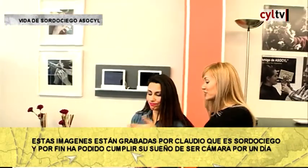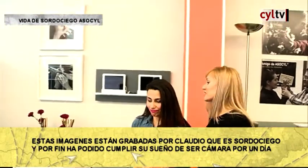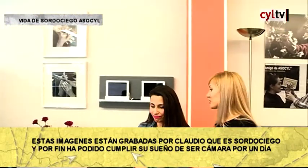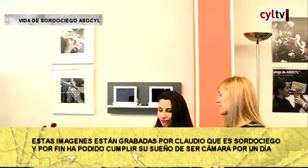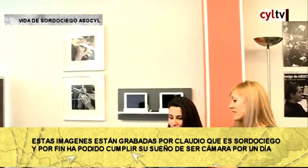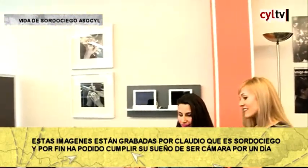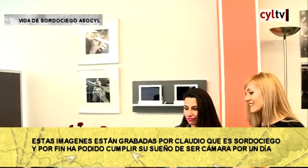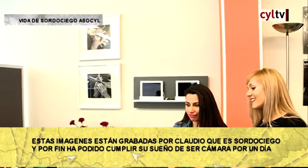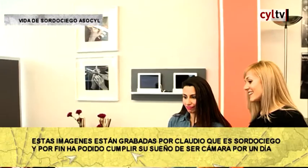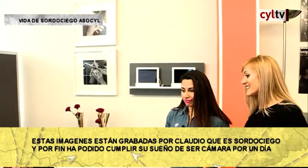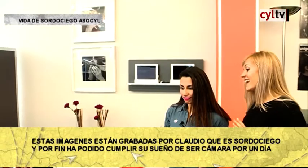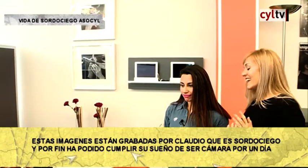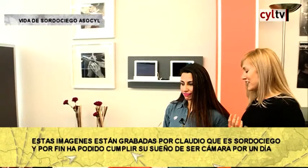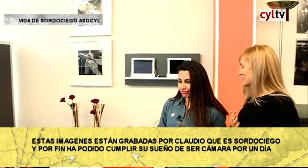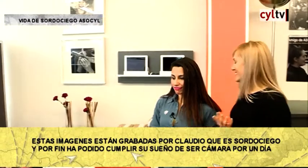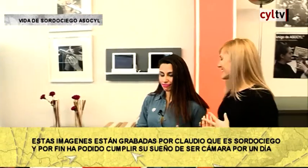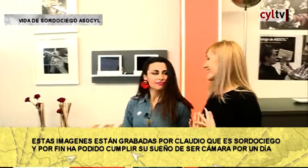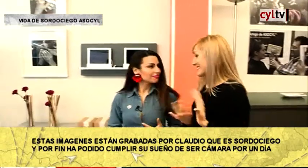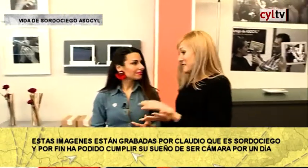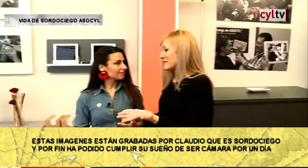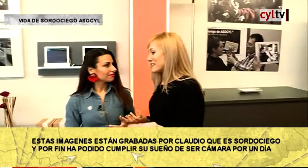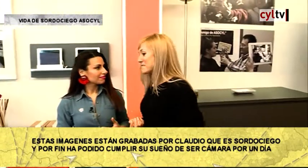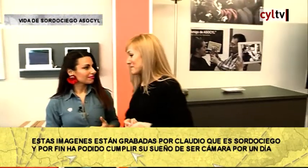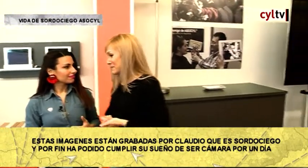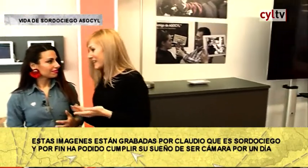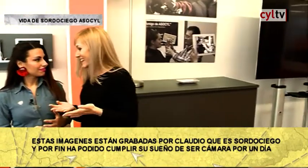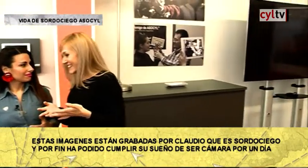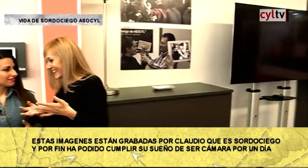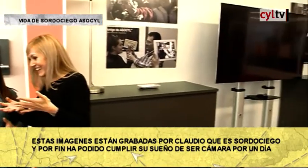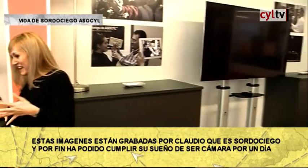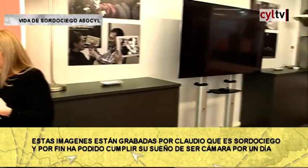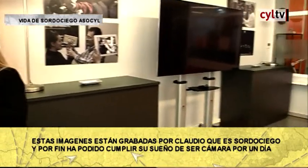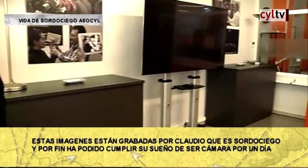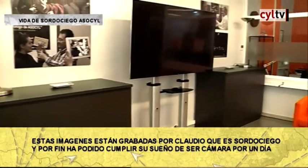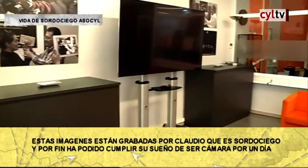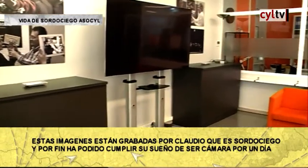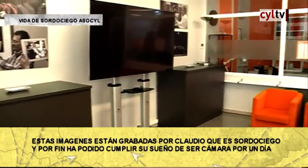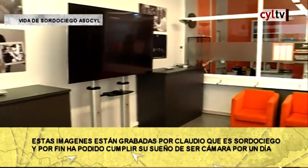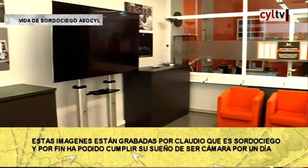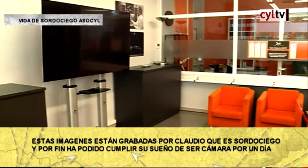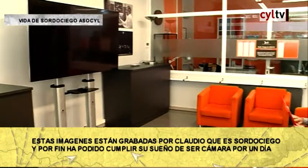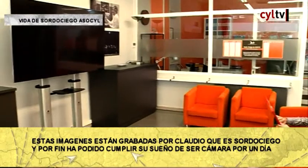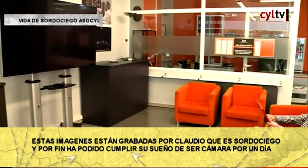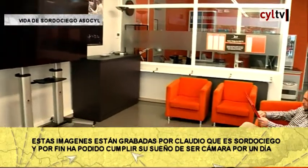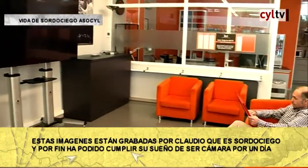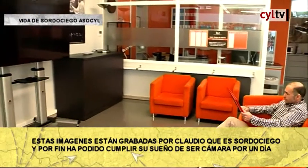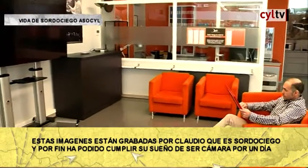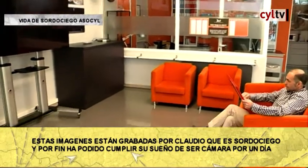son también táctiles, y entonces así, de esta forma, se lo podemos explicar y sienten una emoción como si lo estuvieran viendo, claro.